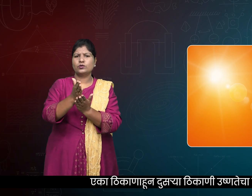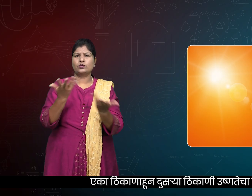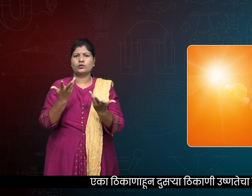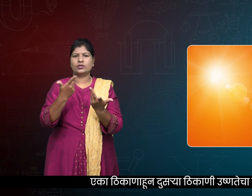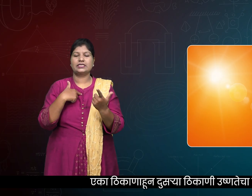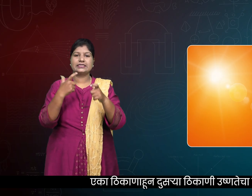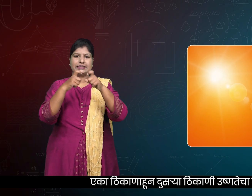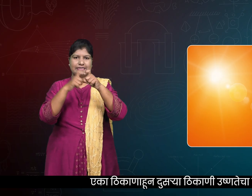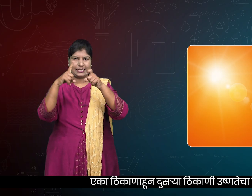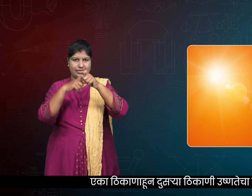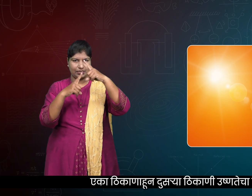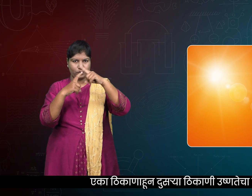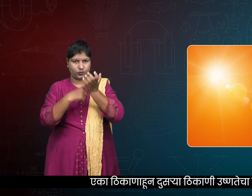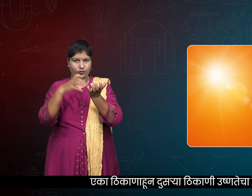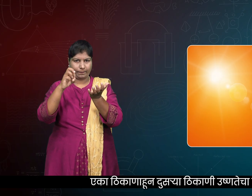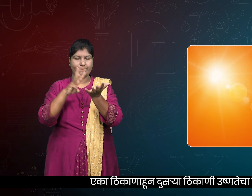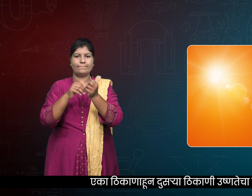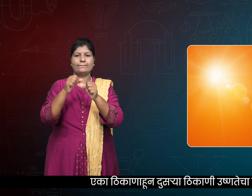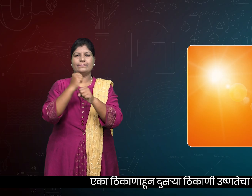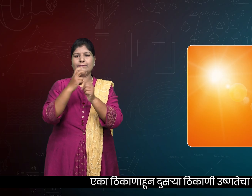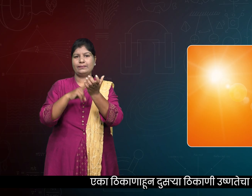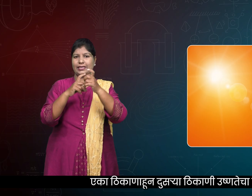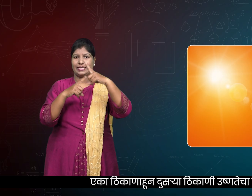एका ठिकाणाहून दुसऱ्या ठिकाणी उष्णतेचा प्रवाह.